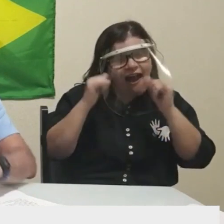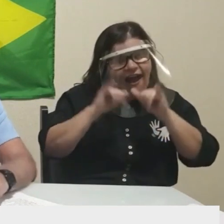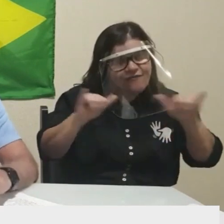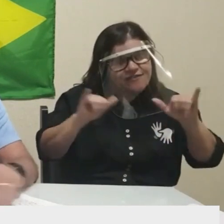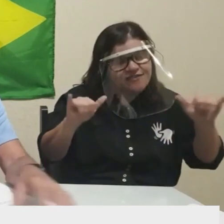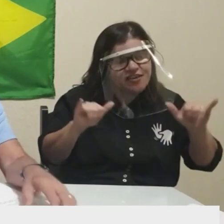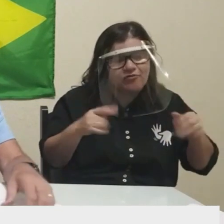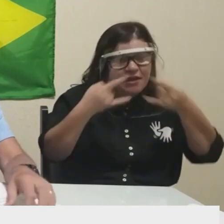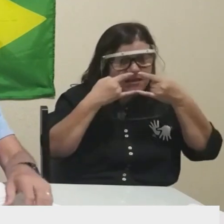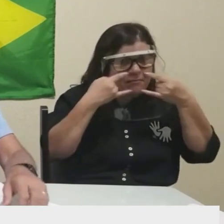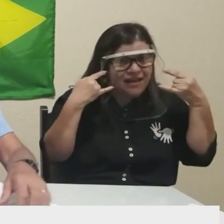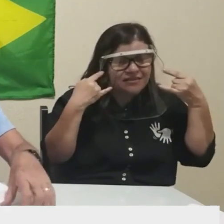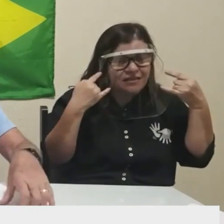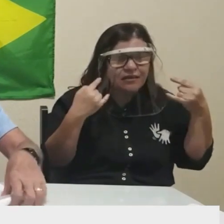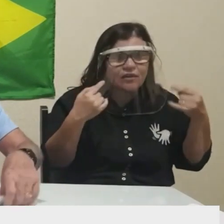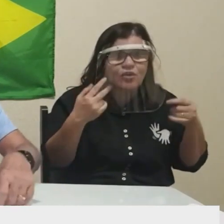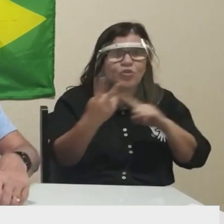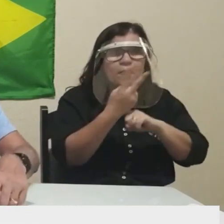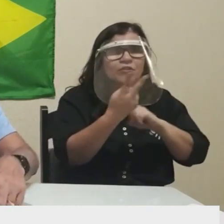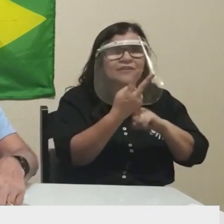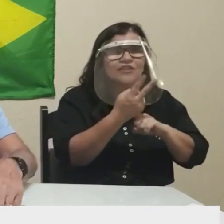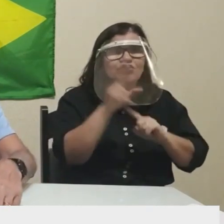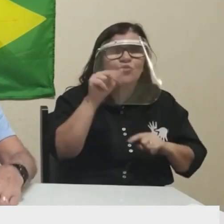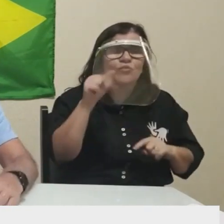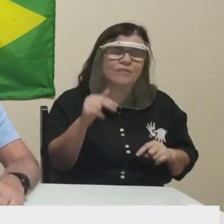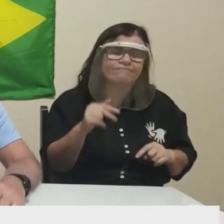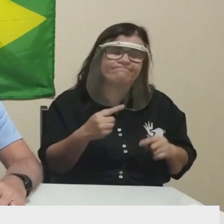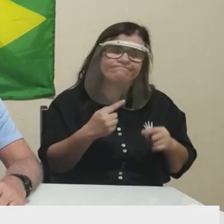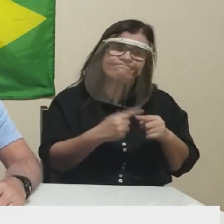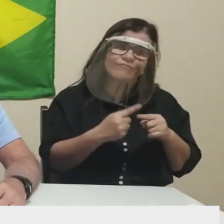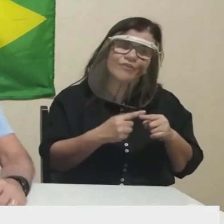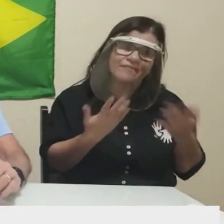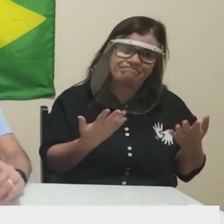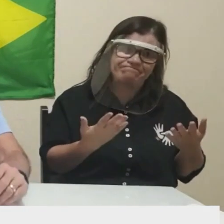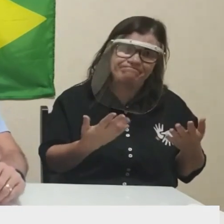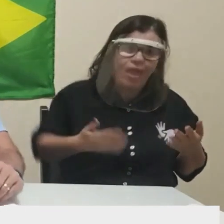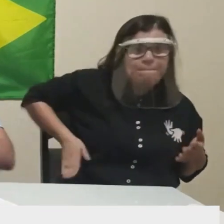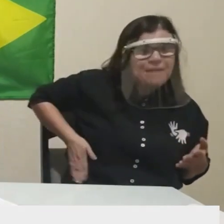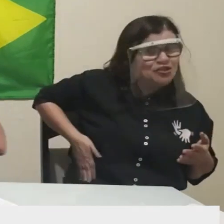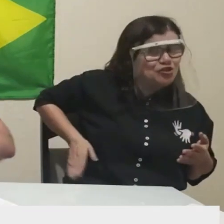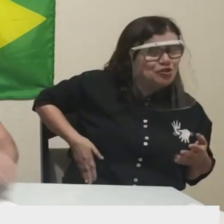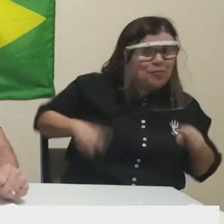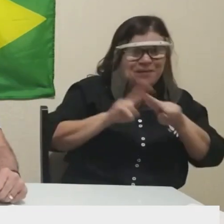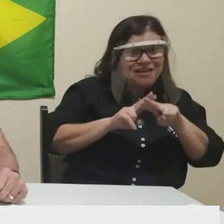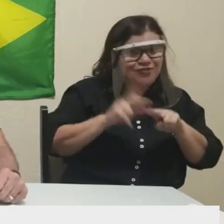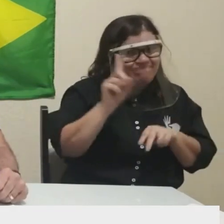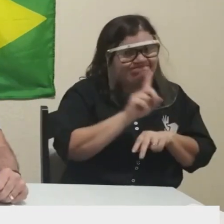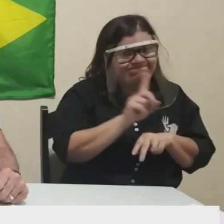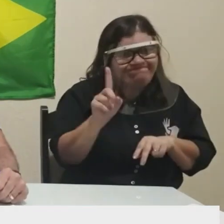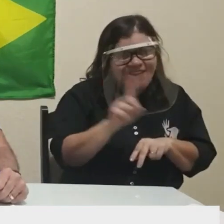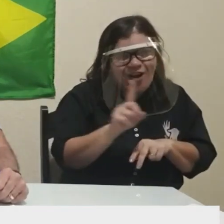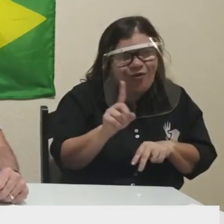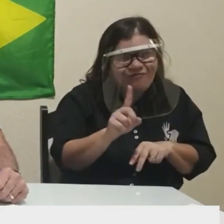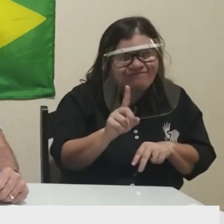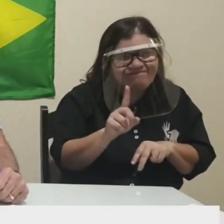outra farsa que tem pela frente. Bandido não vai preso, né? Mas quem usa a máscara... É, bem lembrado, né? É que fala, né? Bandido não